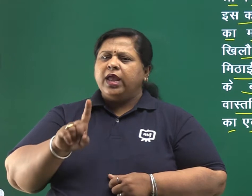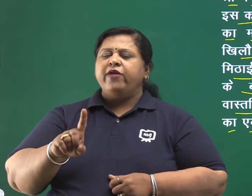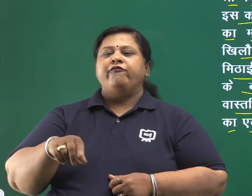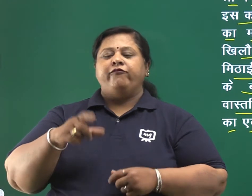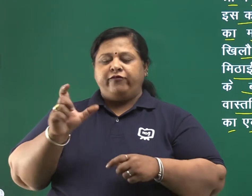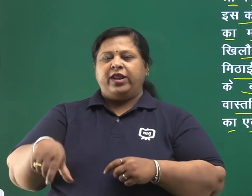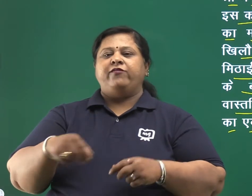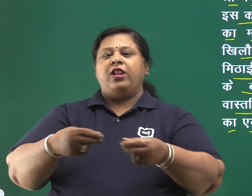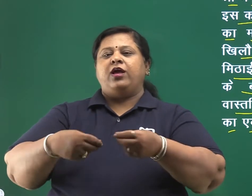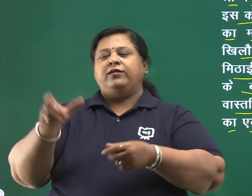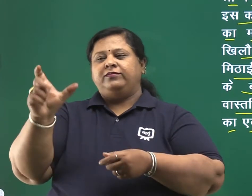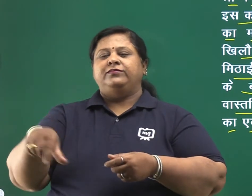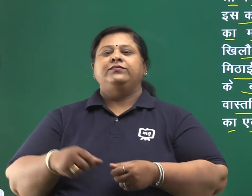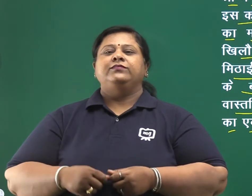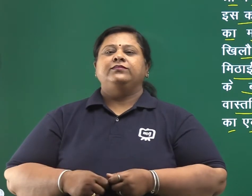वाला